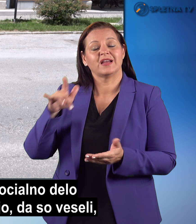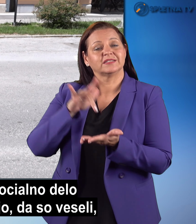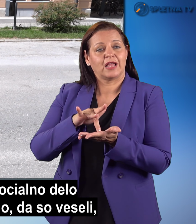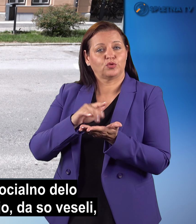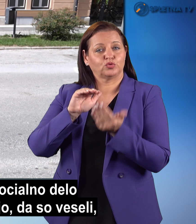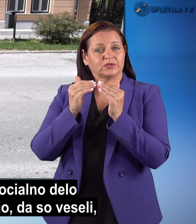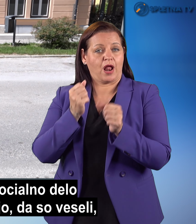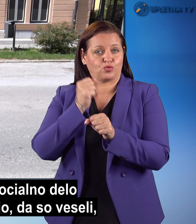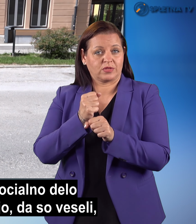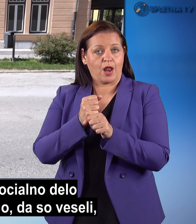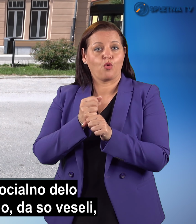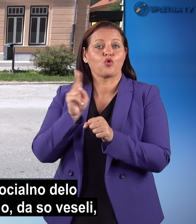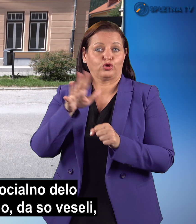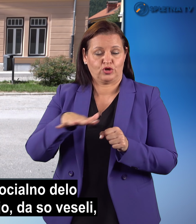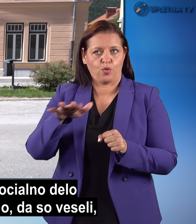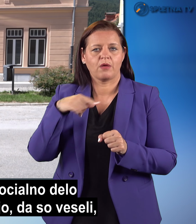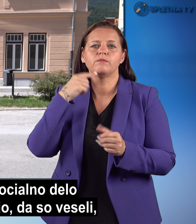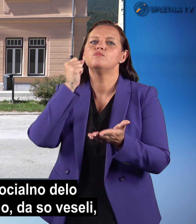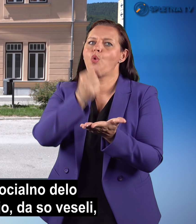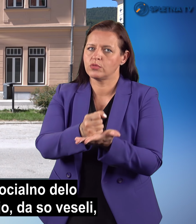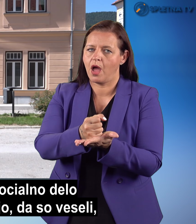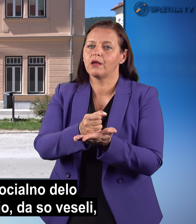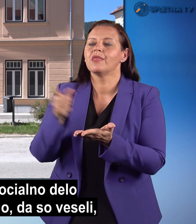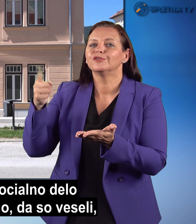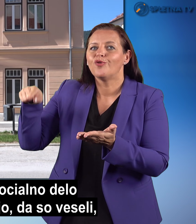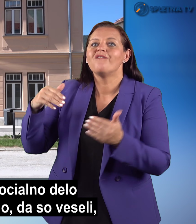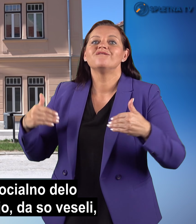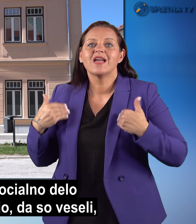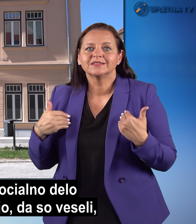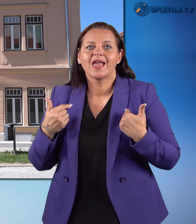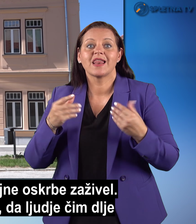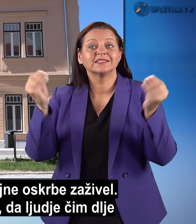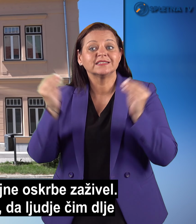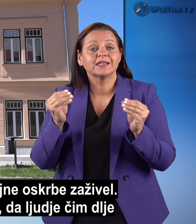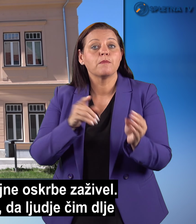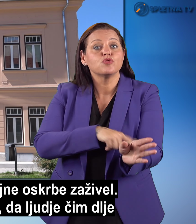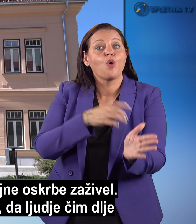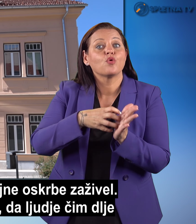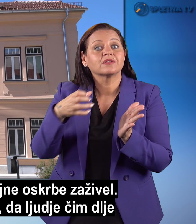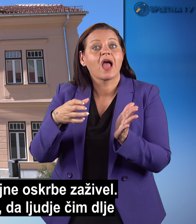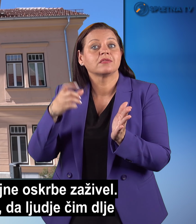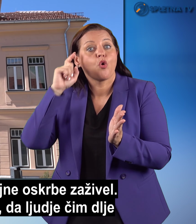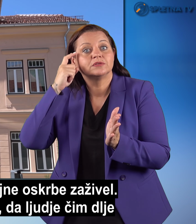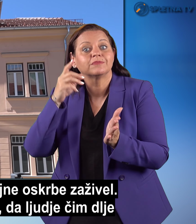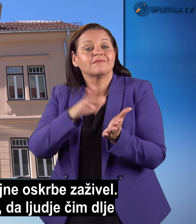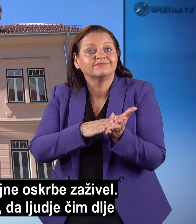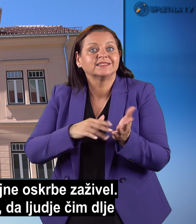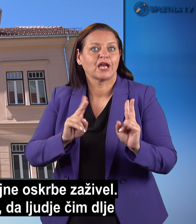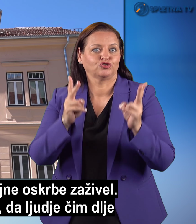Na Centru za socialno delo Kočevje poudarjajo, da so veseli, da je sistem dolgotrajne oskrbe zaživel.